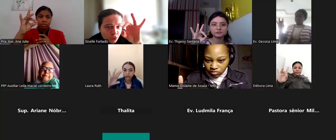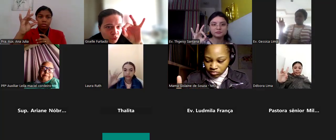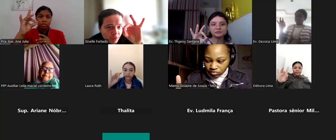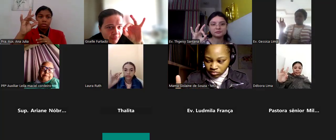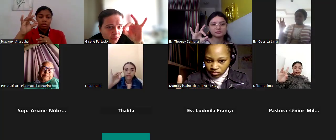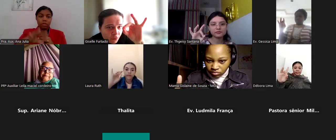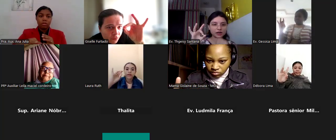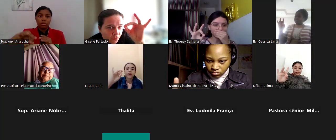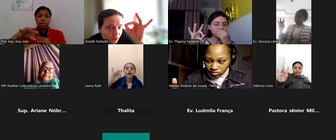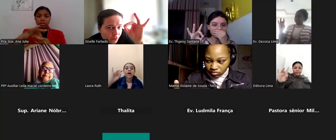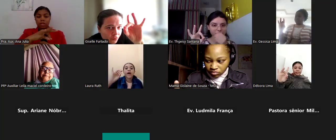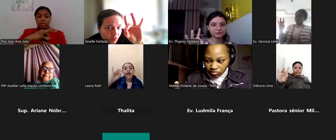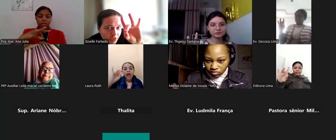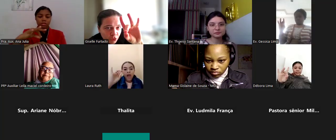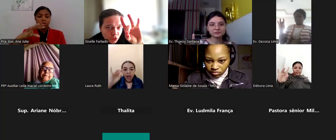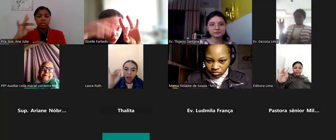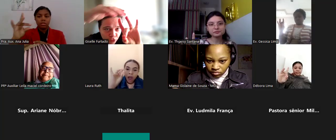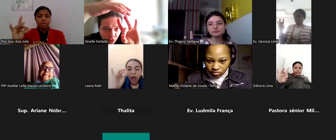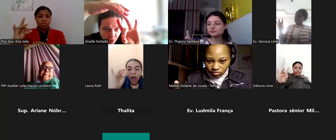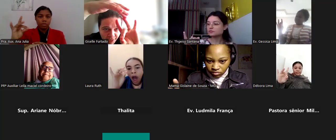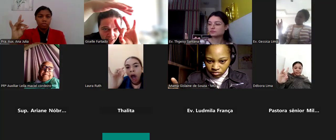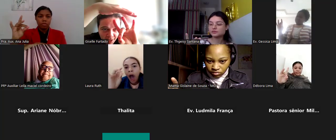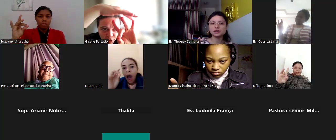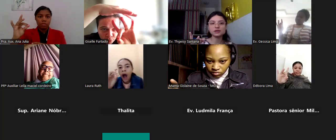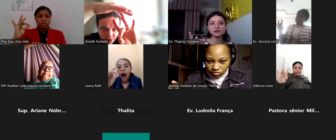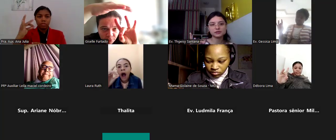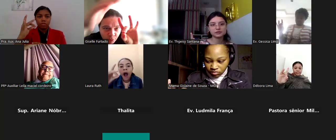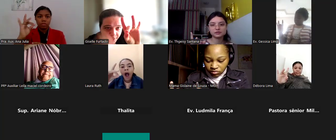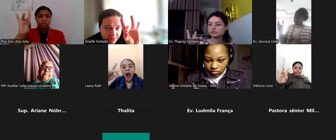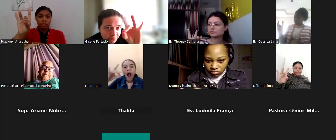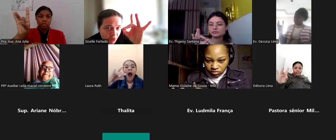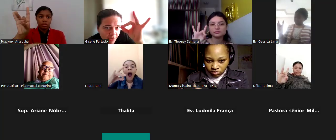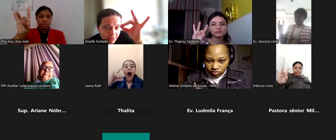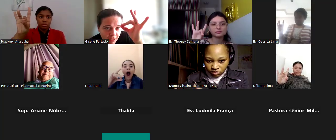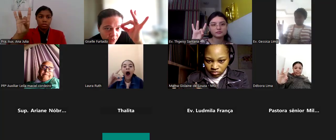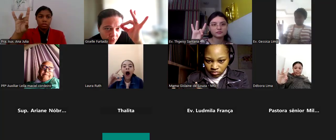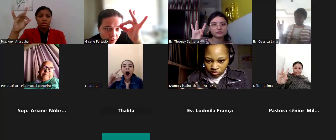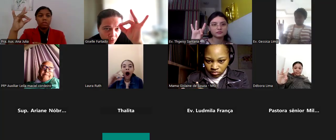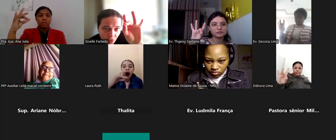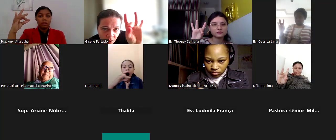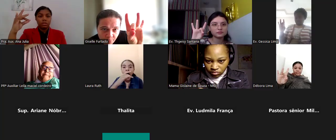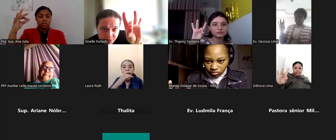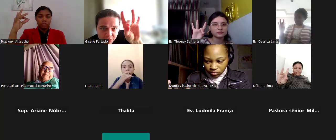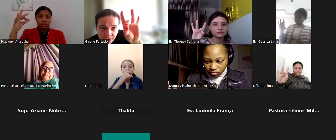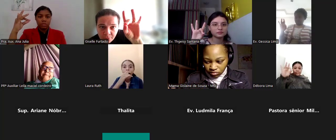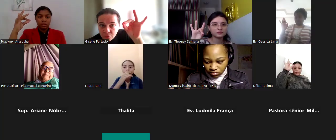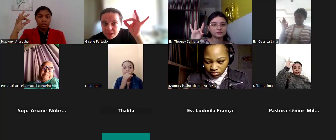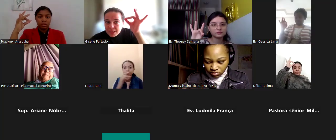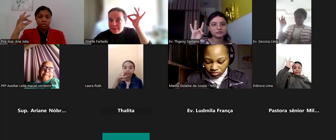encontra o dedão. E os outros, o anelar e o mínimo para cima. Essa é a posição da mão. Você